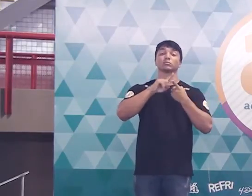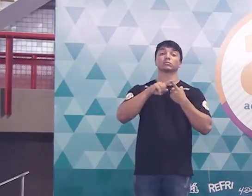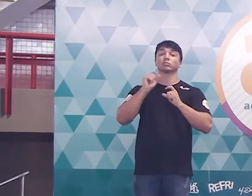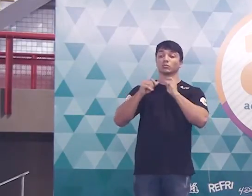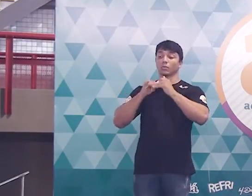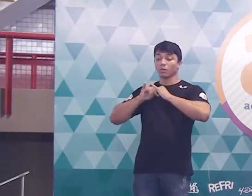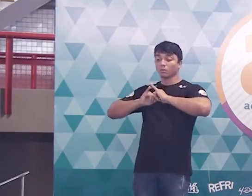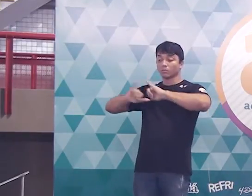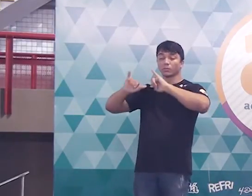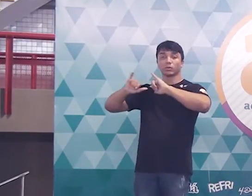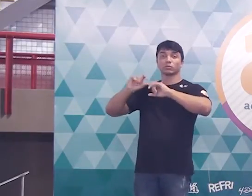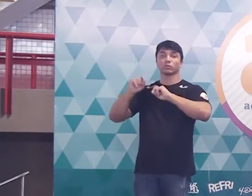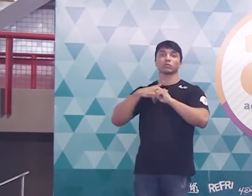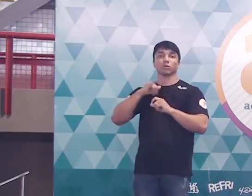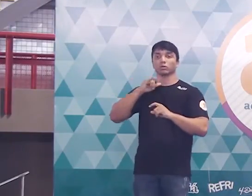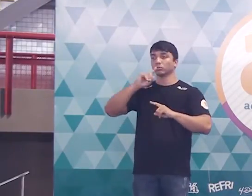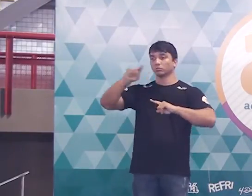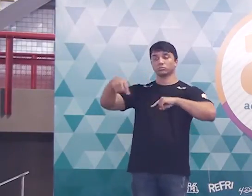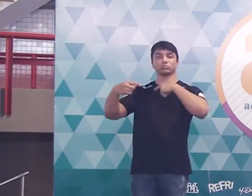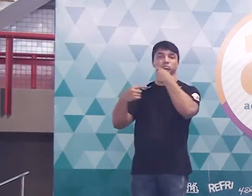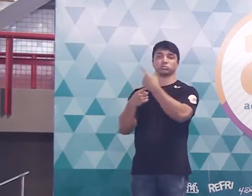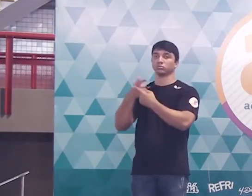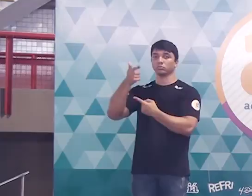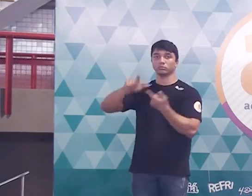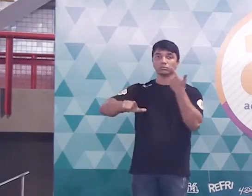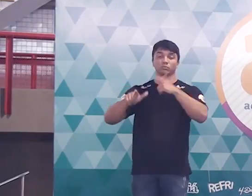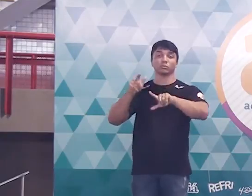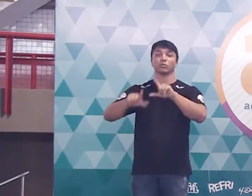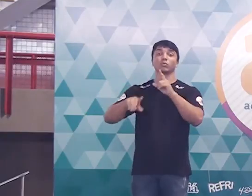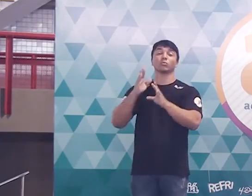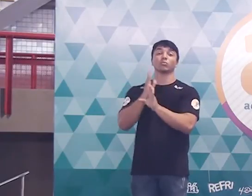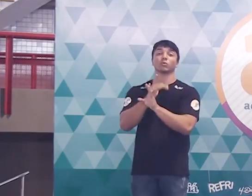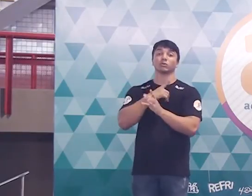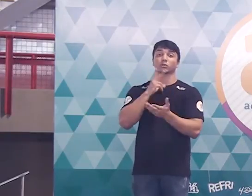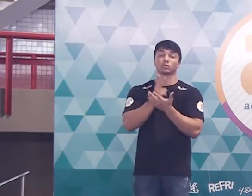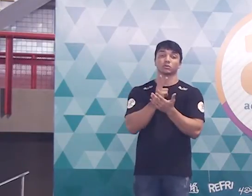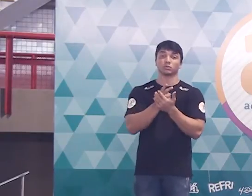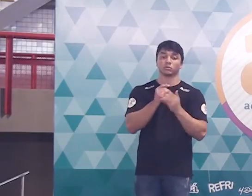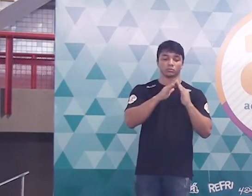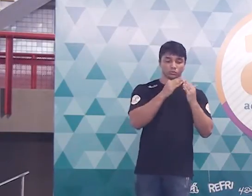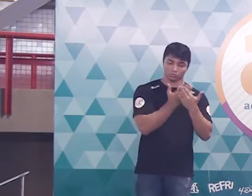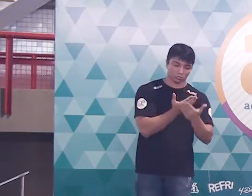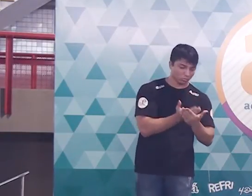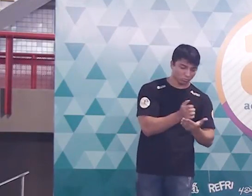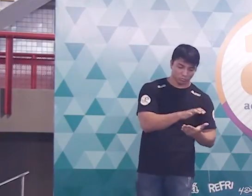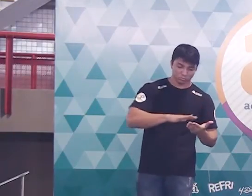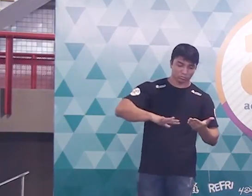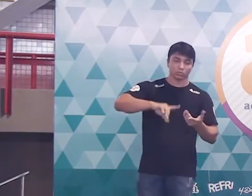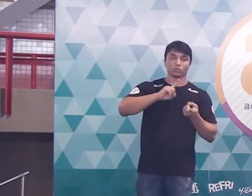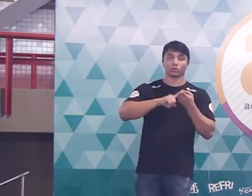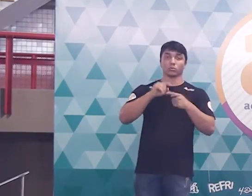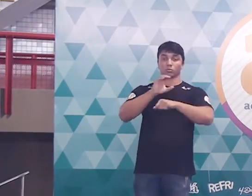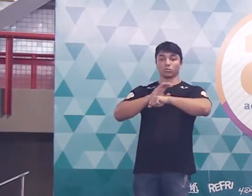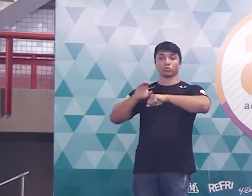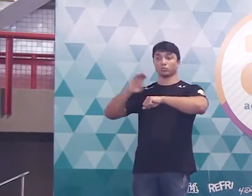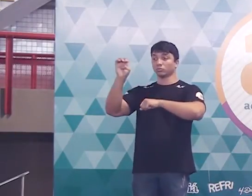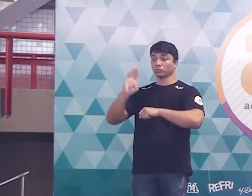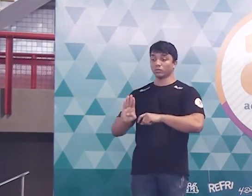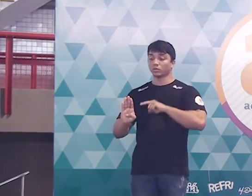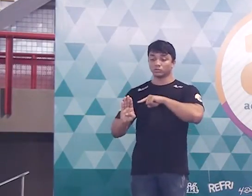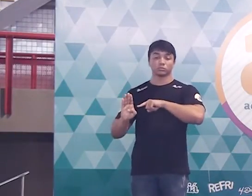aquela mensagem ela vai ser replicada. Porque todos os colégios e cursos do